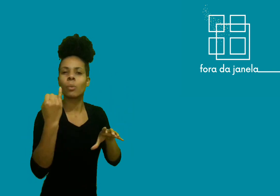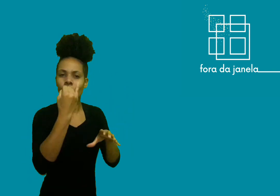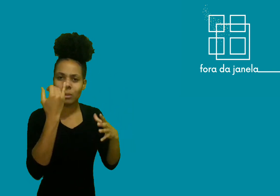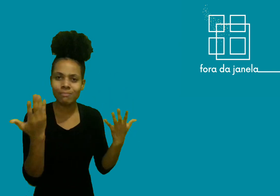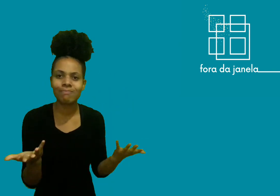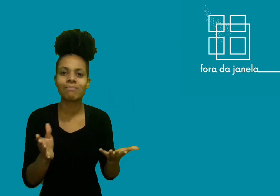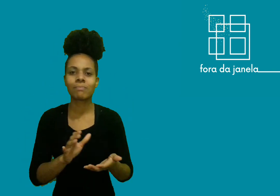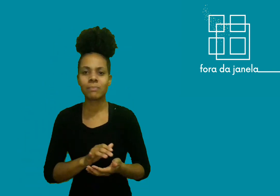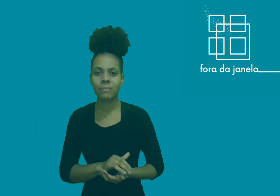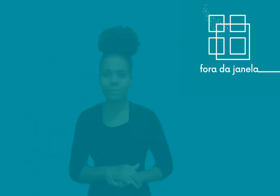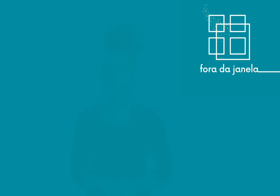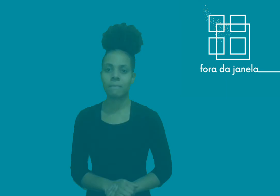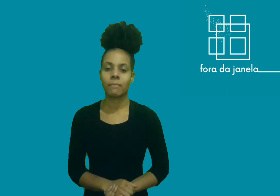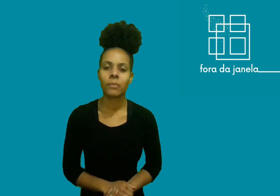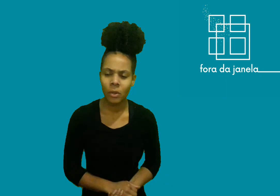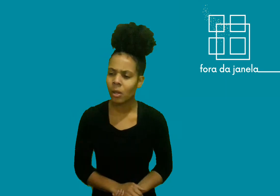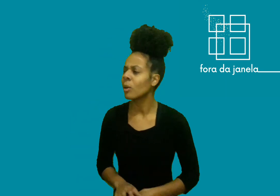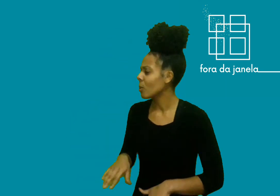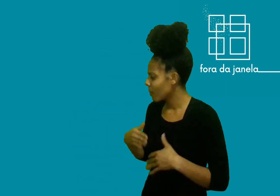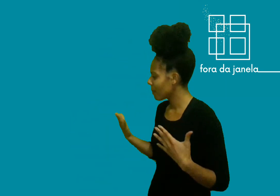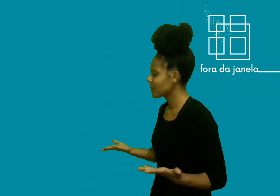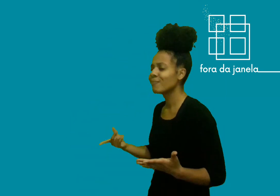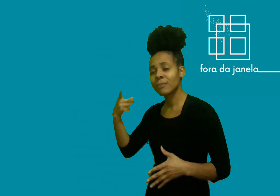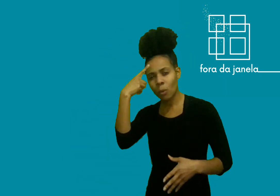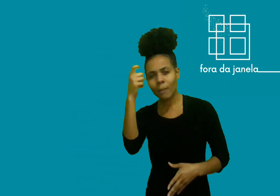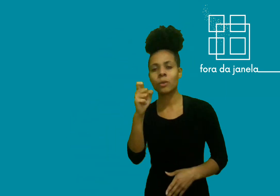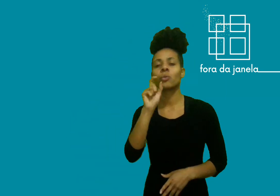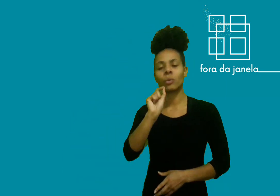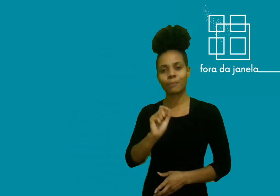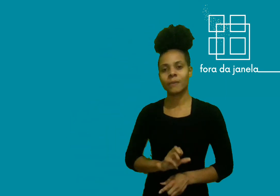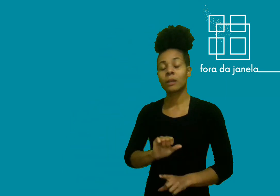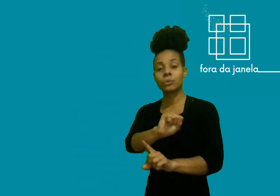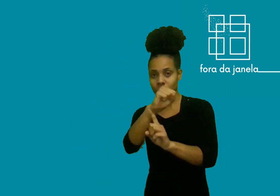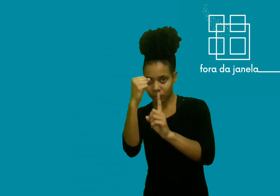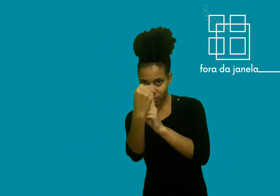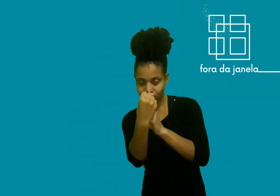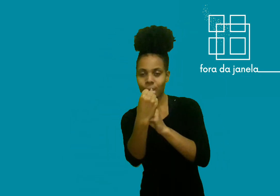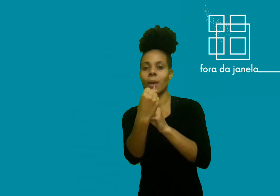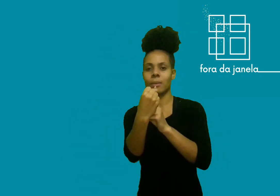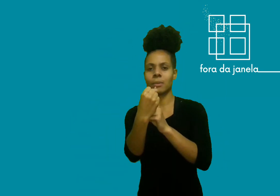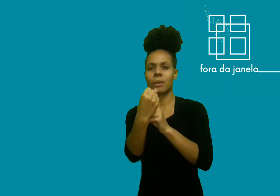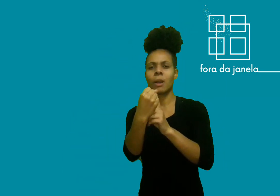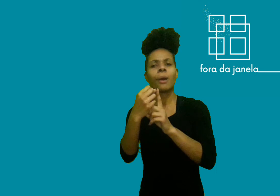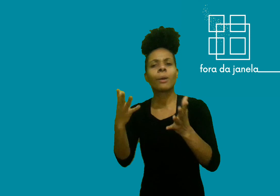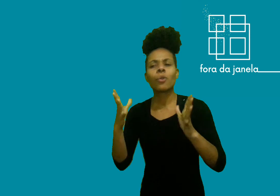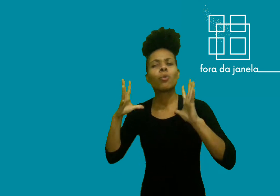cedo a ter acesso à informação e acesso também às próprias pessoas. Por isso, incluir dentro